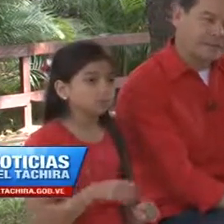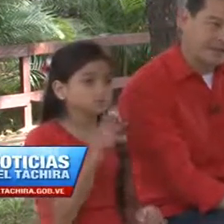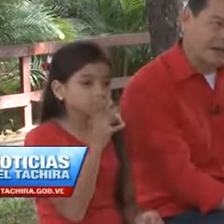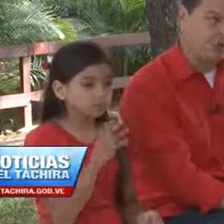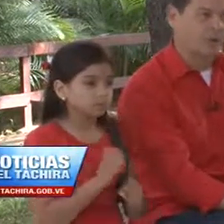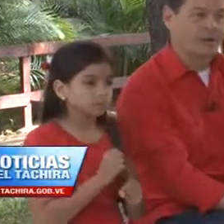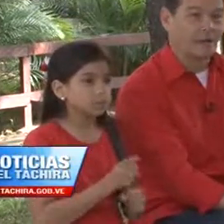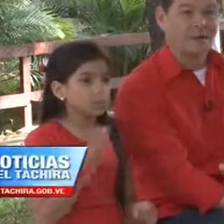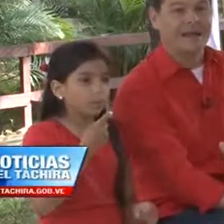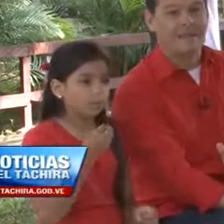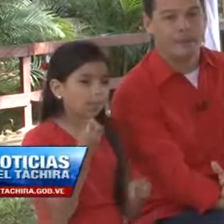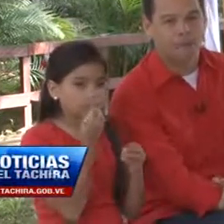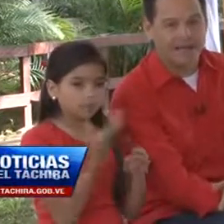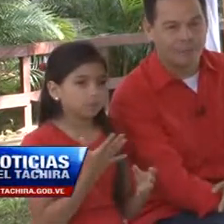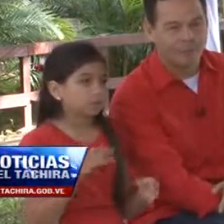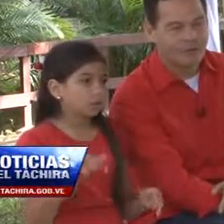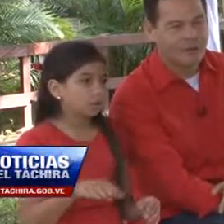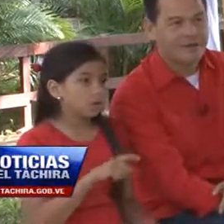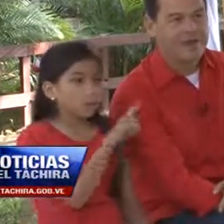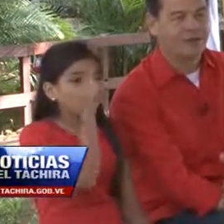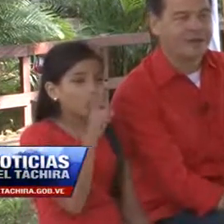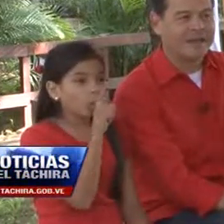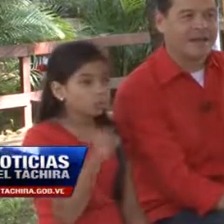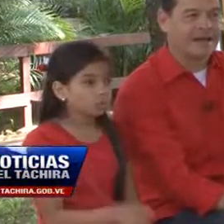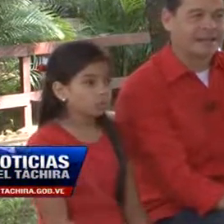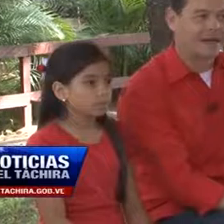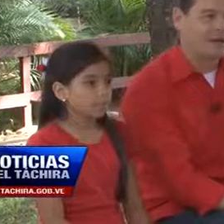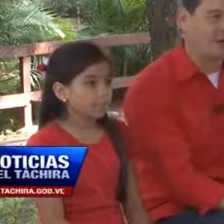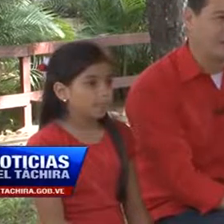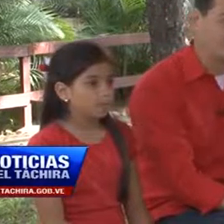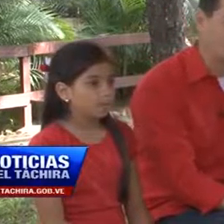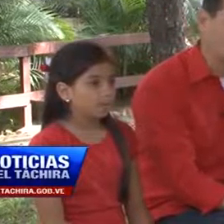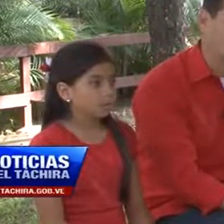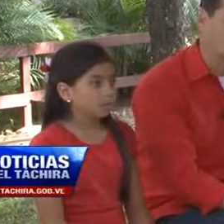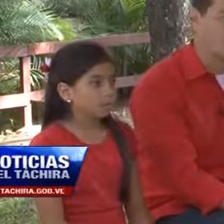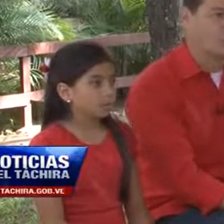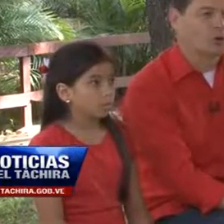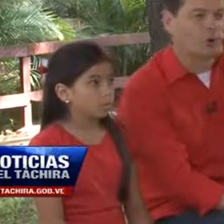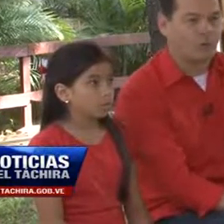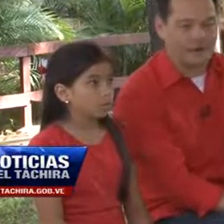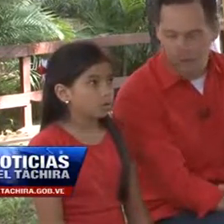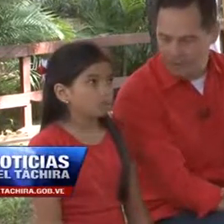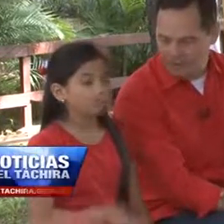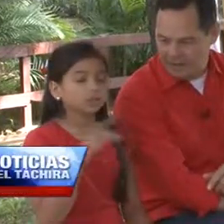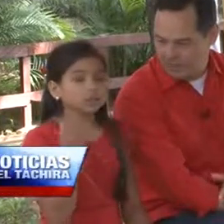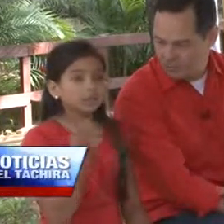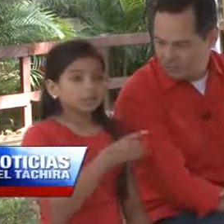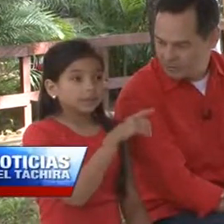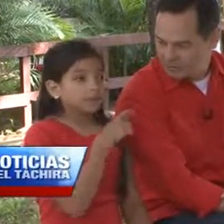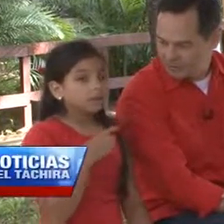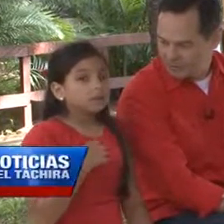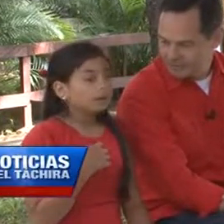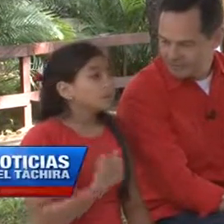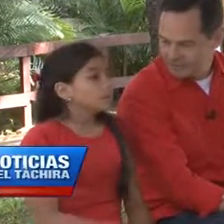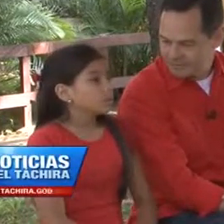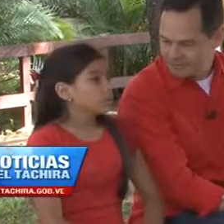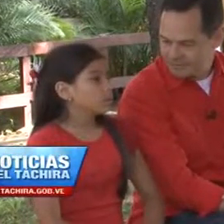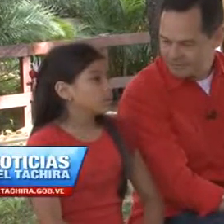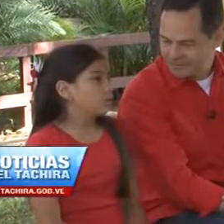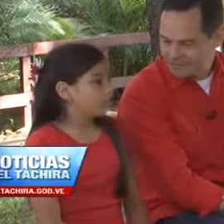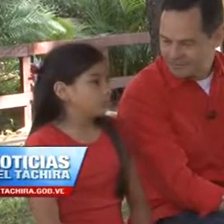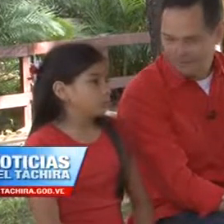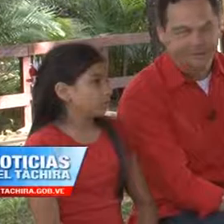pues venga a trabajar con el gobernador. Y le preguntamos, ¿qué quiere usted ir? ¿A trabajar con el director de cultura o con el gobernador? ¿Y qué dijo?